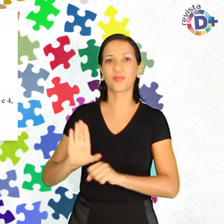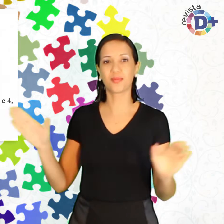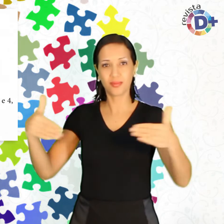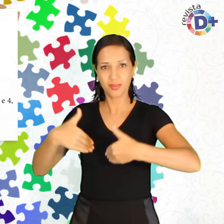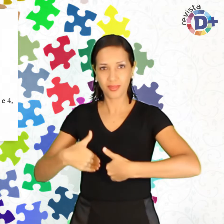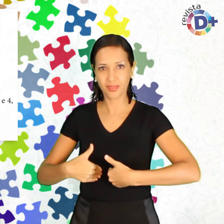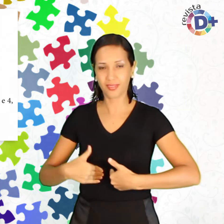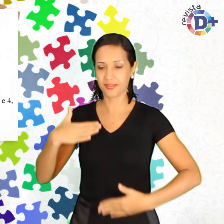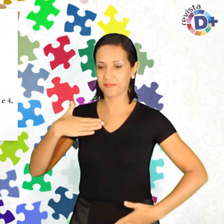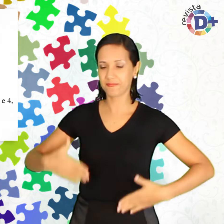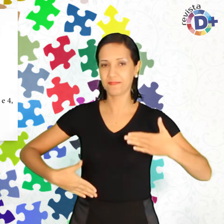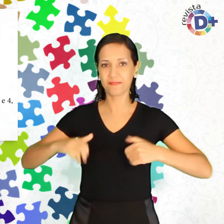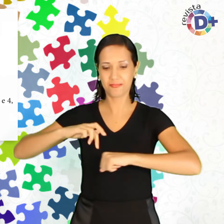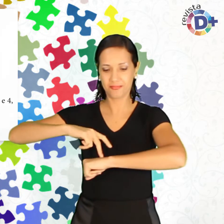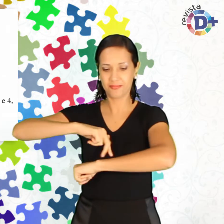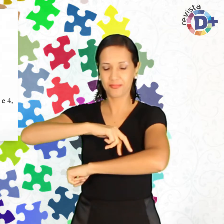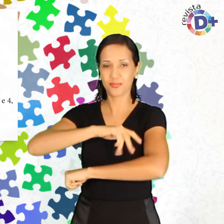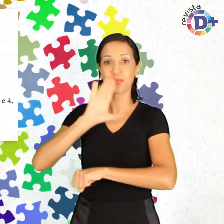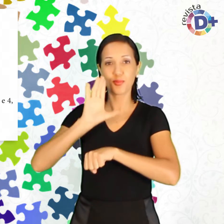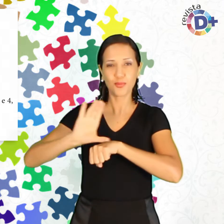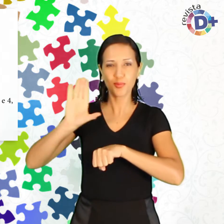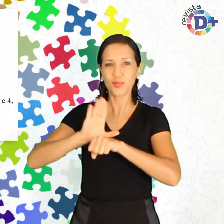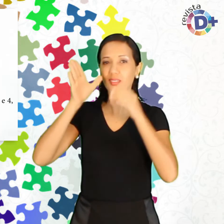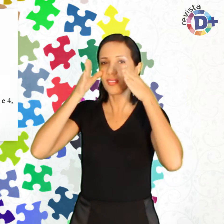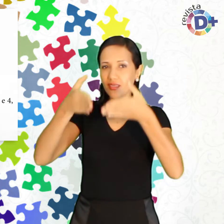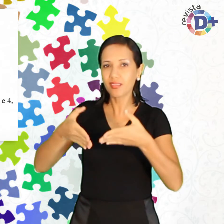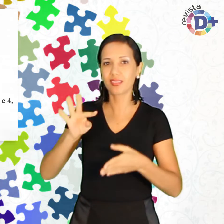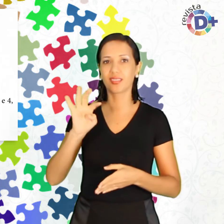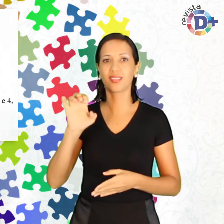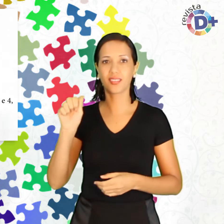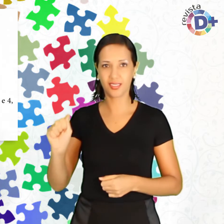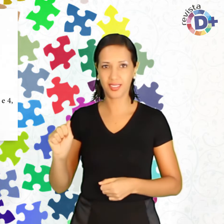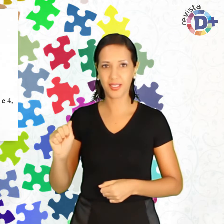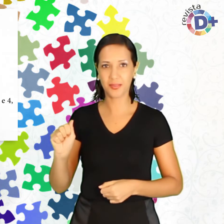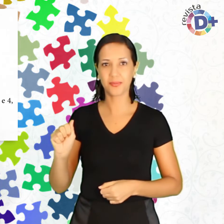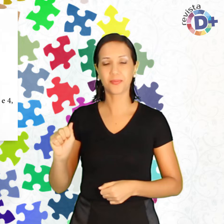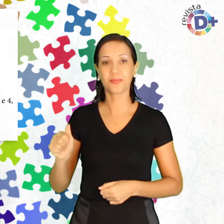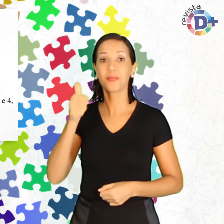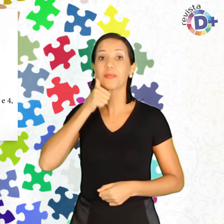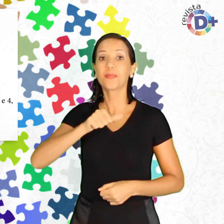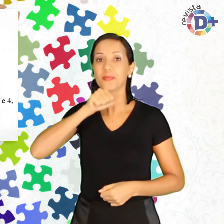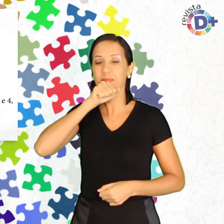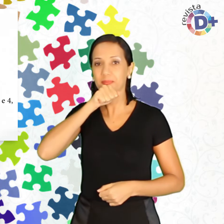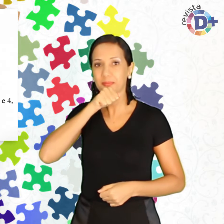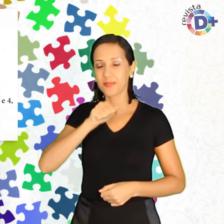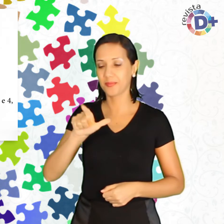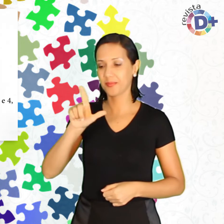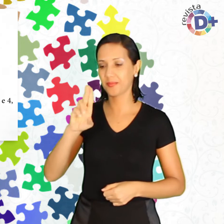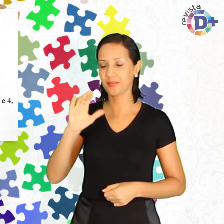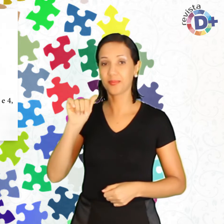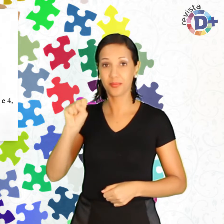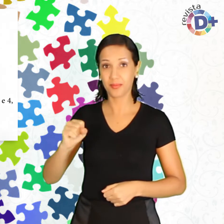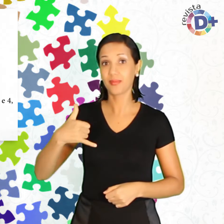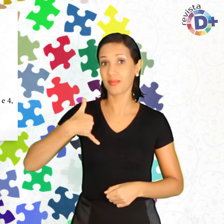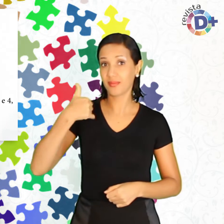outra cidade fina cursos específicos em terra mãe do lucas 9 anos com